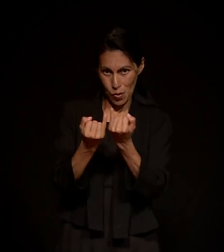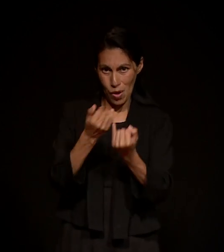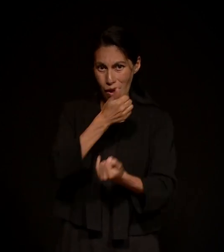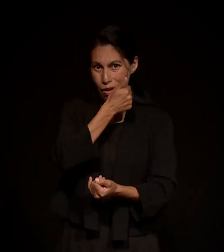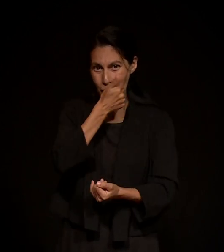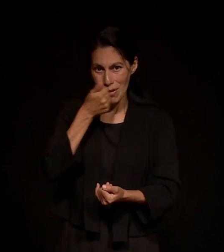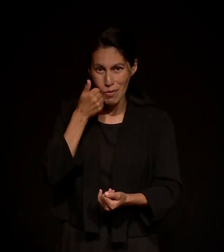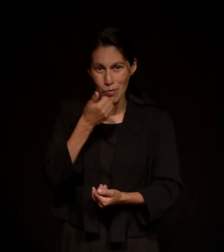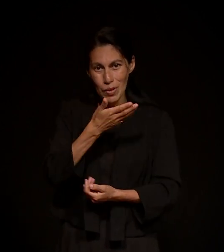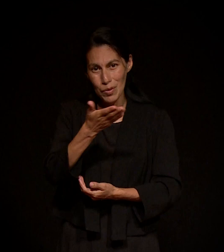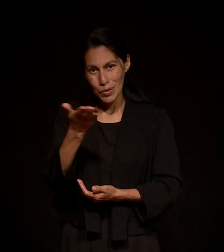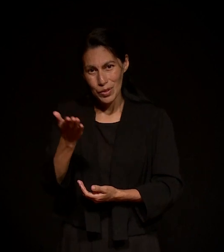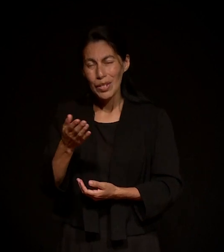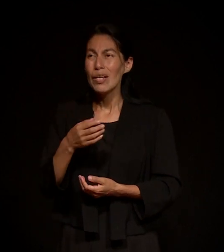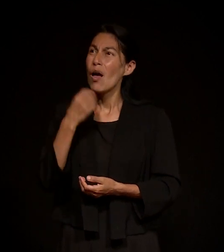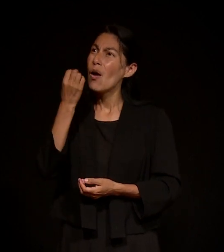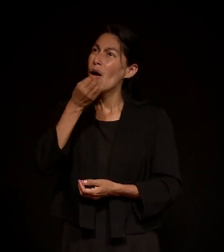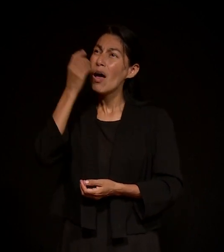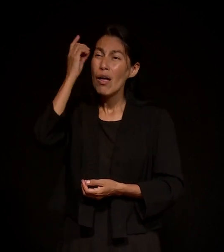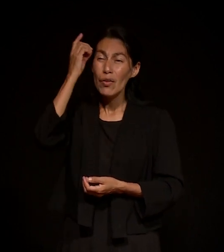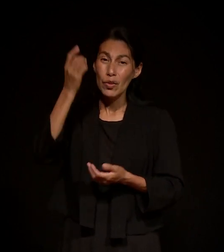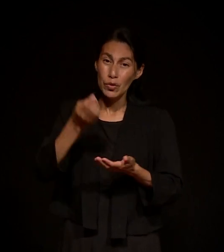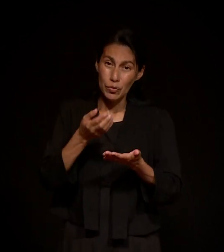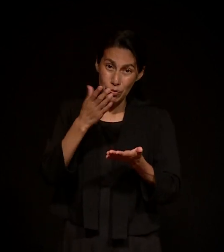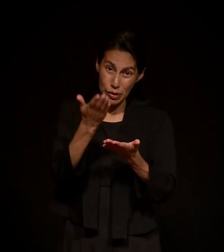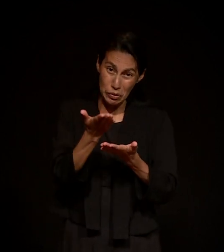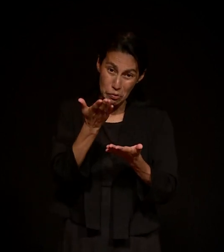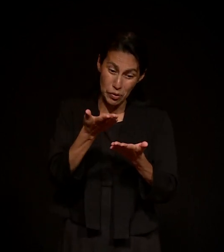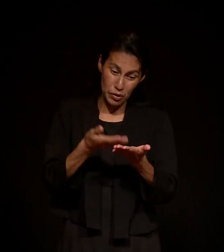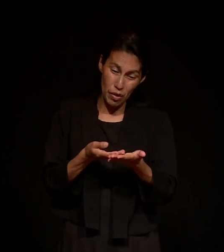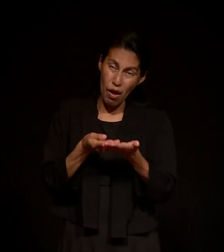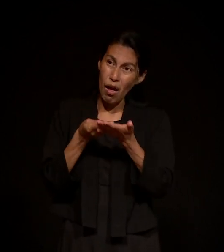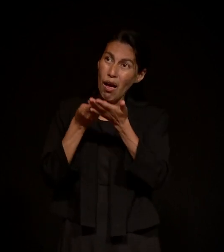también. Oramos todos los días por